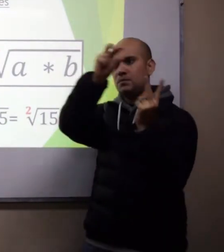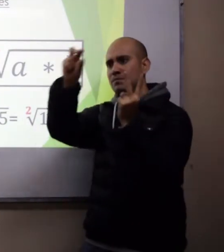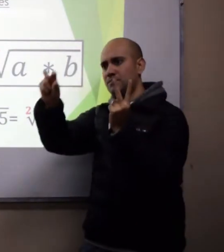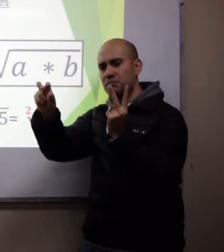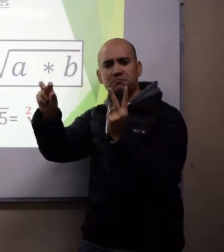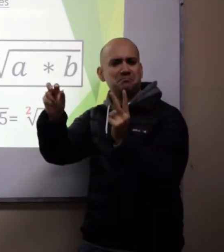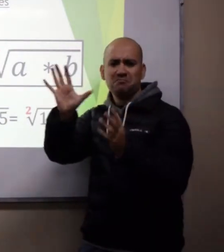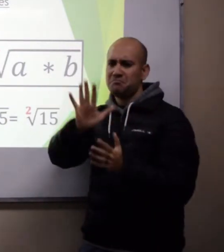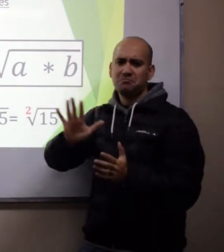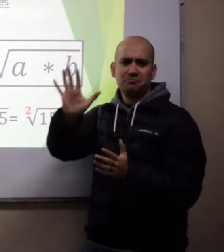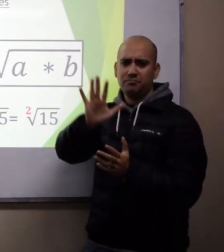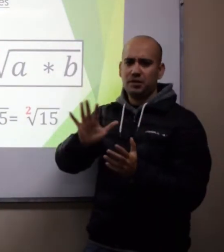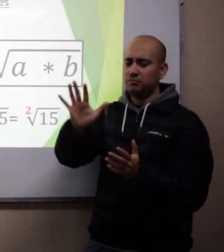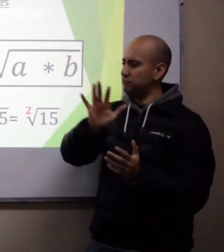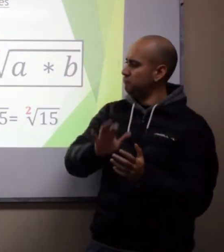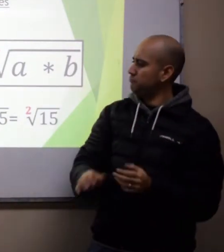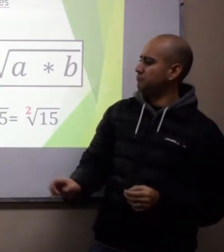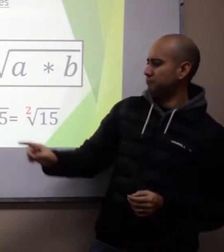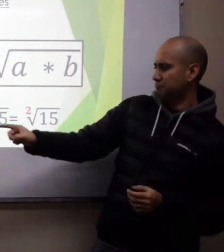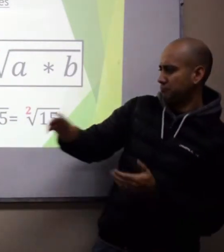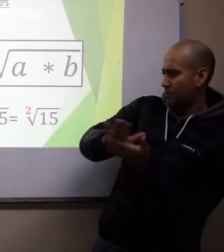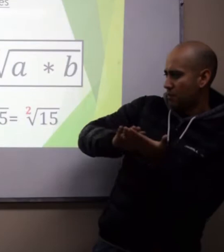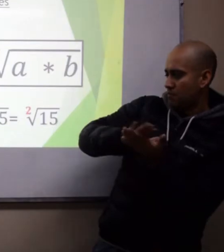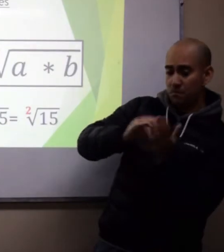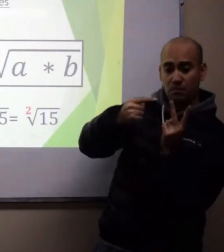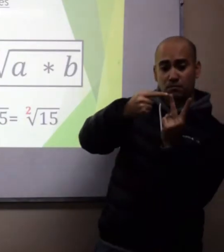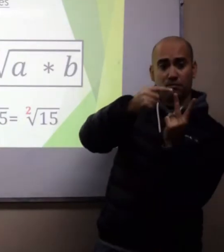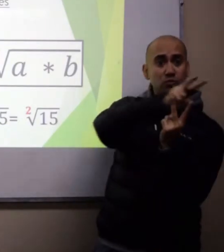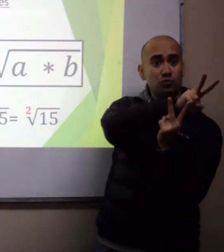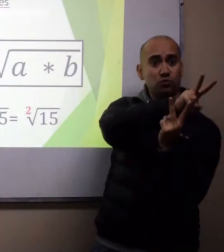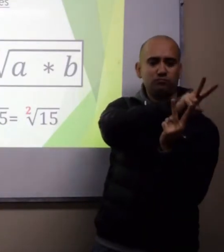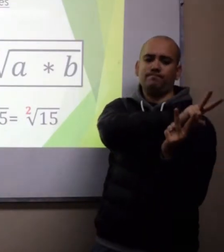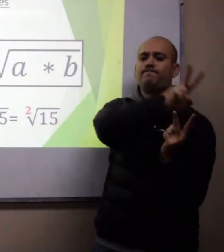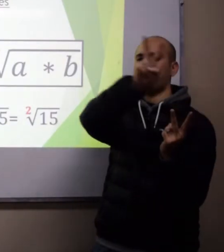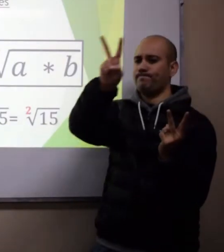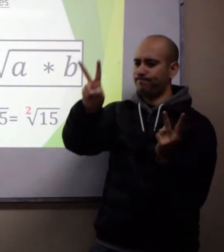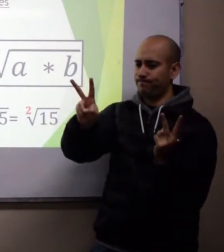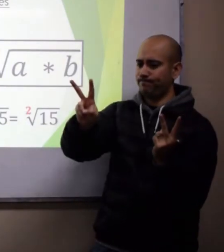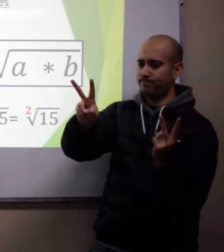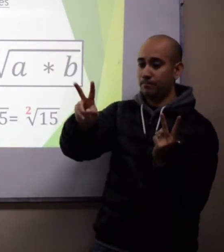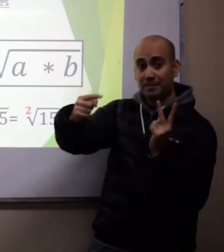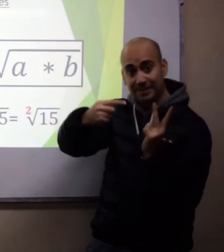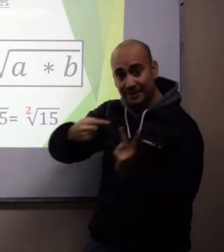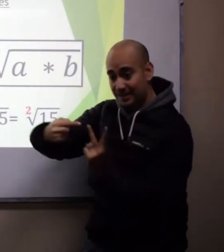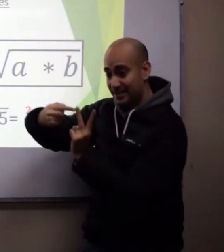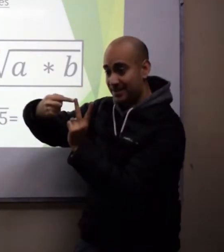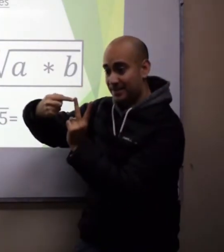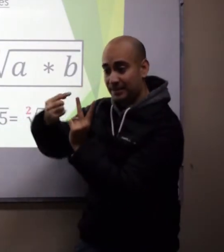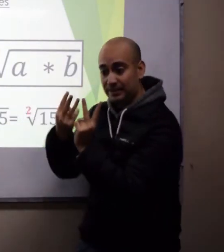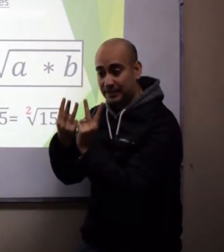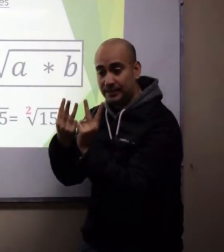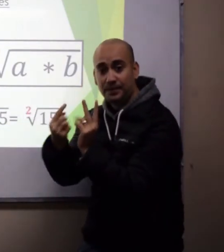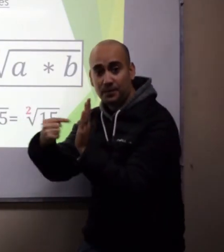Ejemplo, se conserva el índice que es 2 y se multiplica 3 por 5.